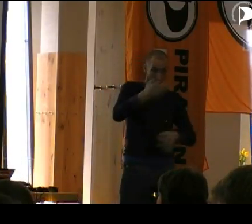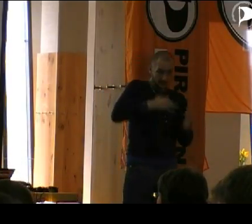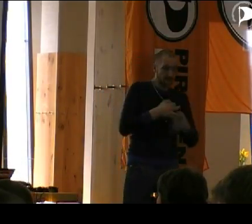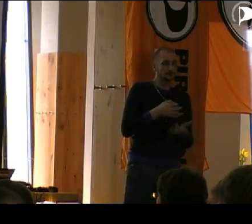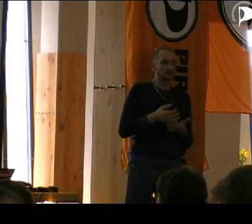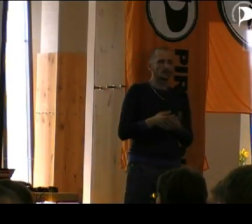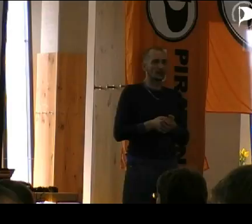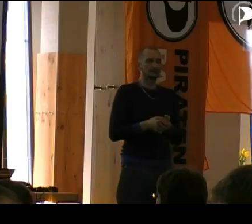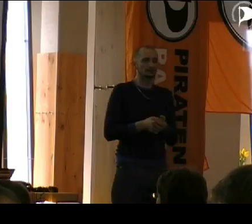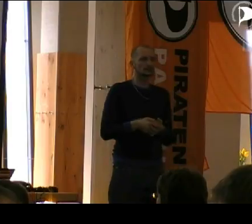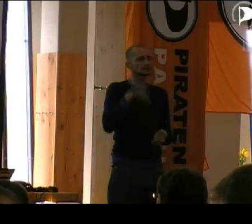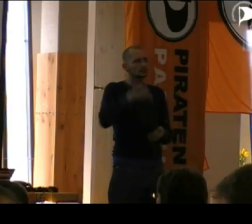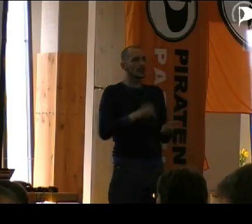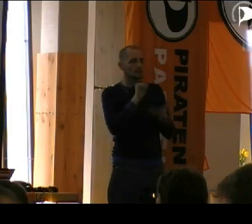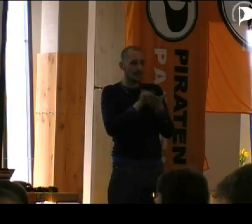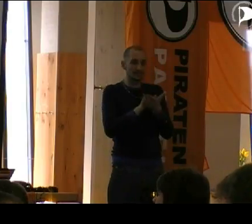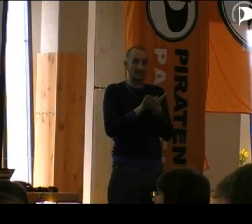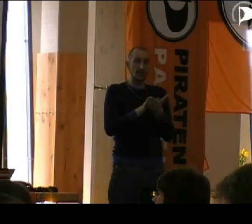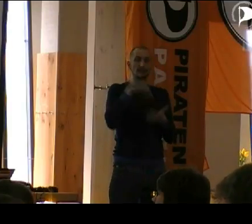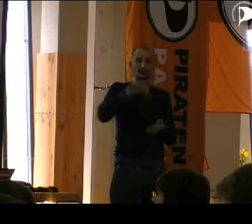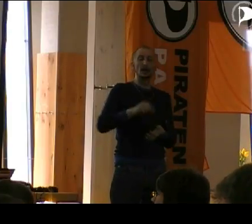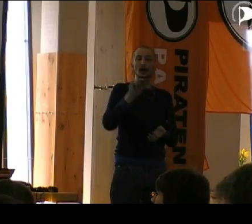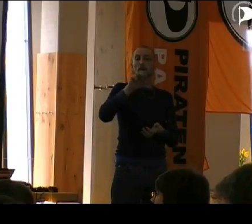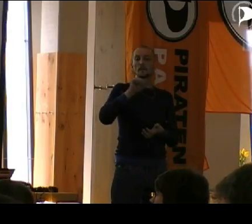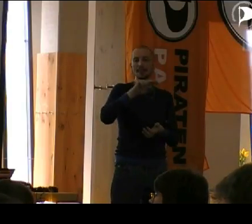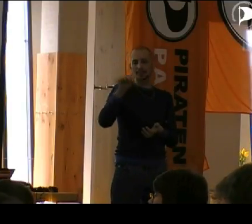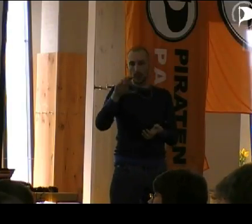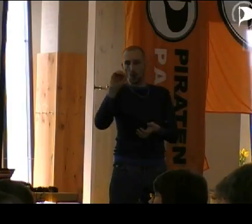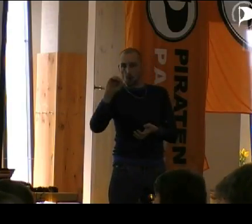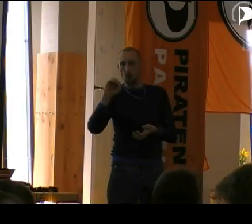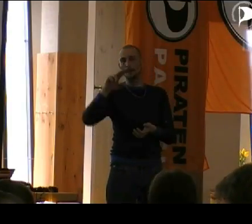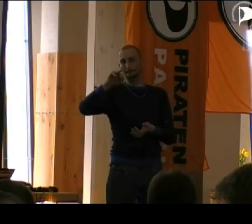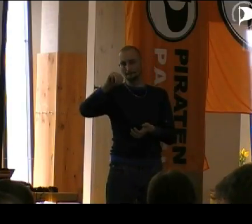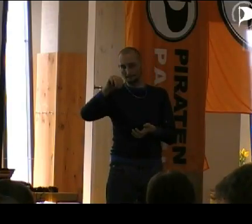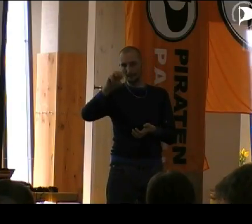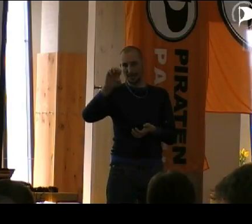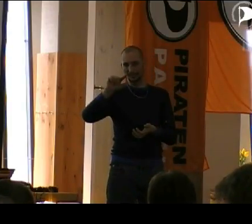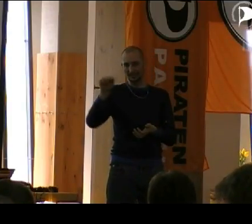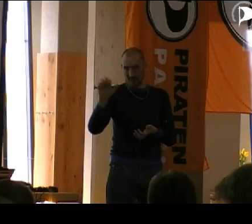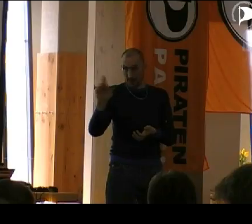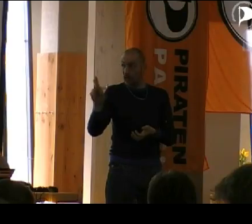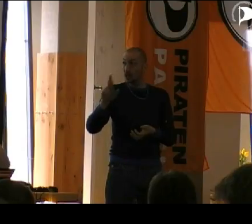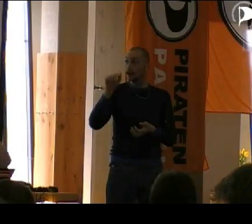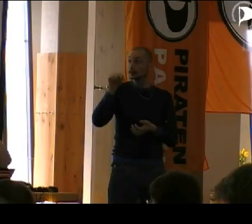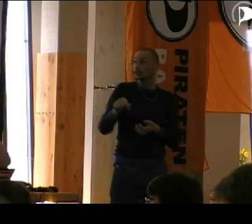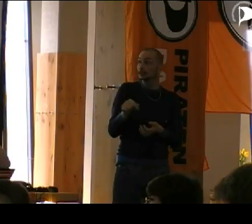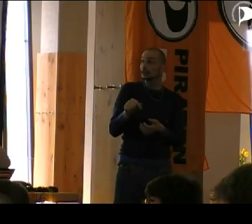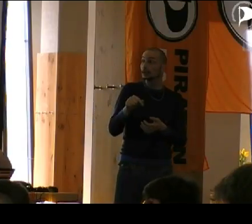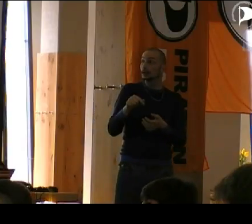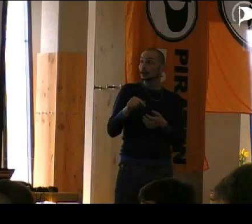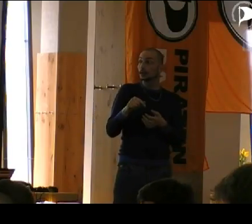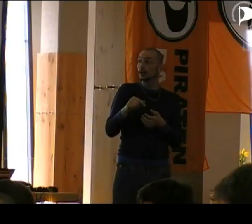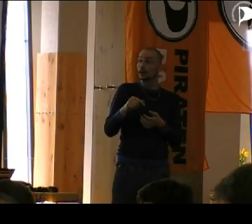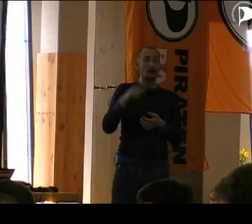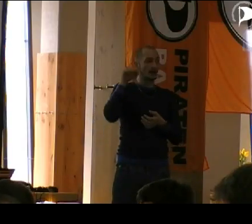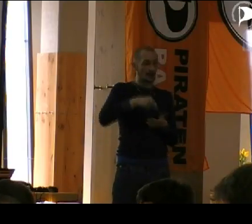das wetter den kampusch und dann ist quatsch manometer ganz wichtiges sagen das hat ja dann auch bis zumindest bis ins rad und haben wir dann geschafft das muss auch